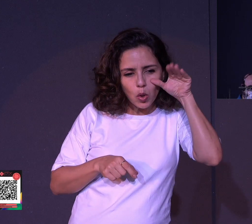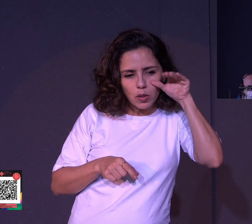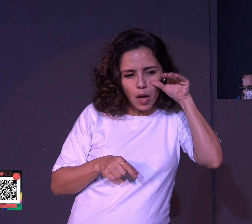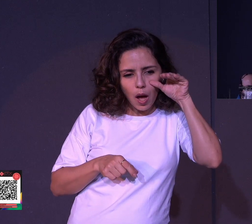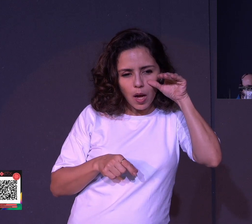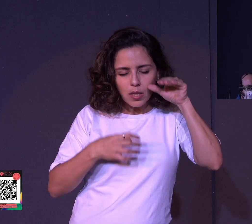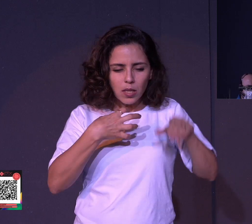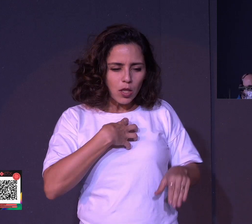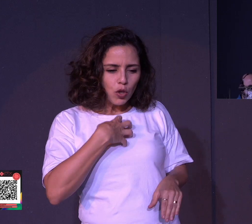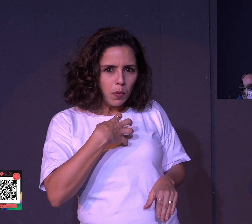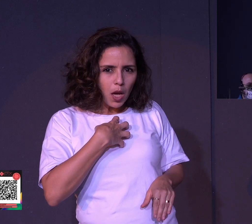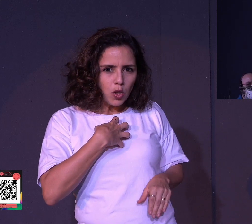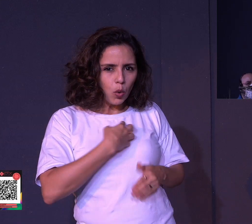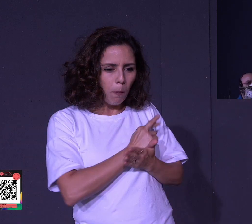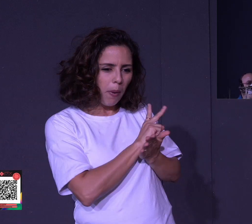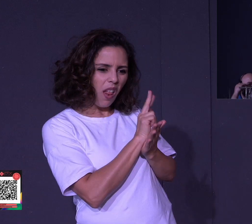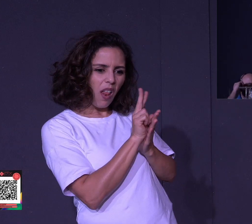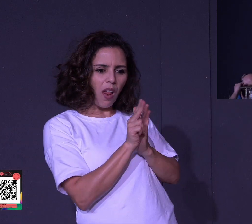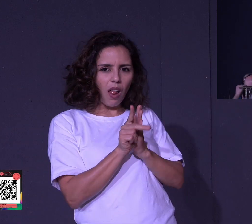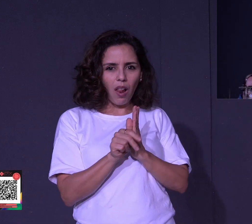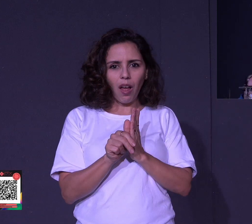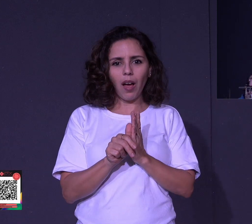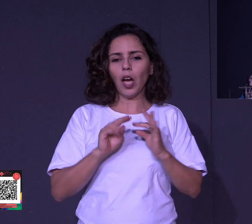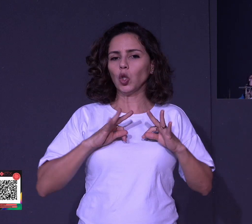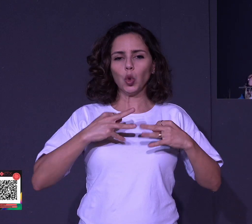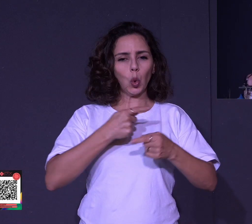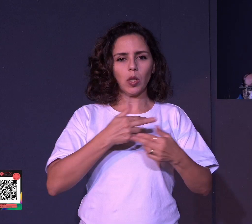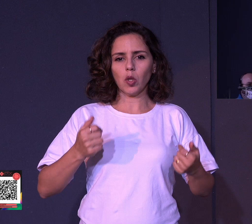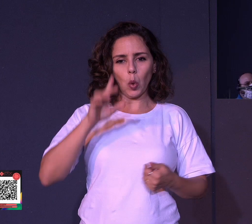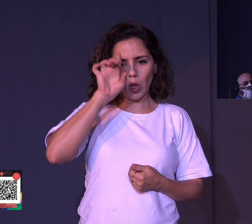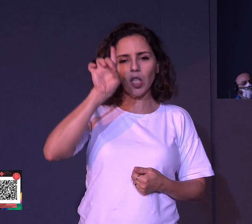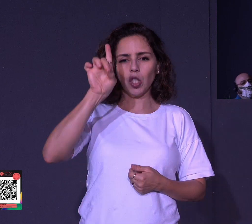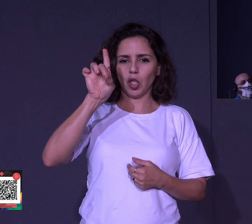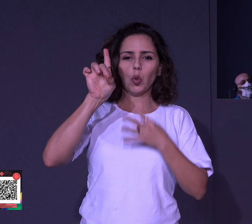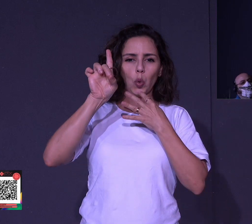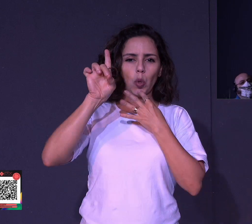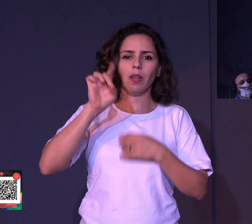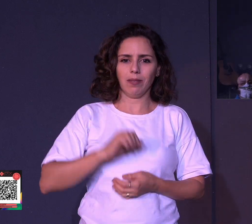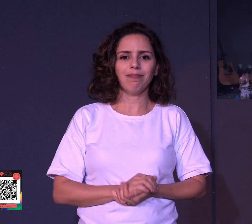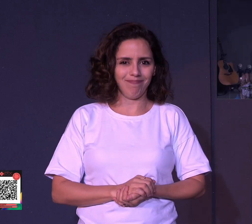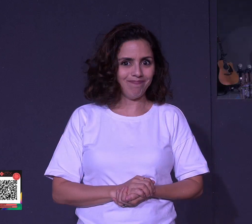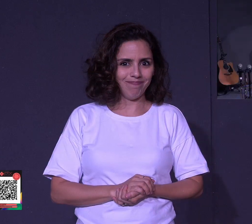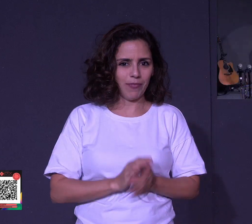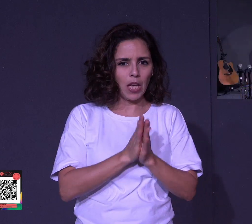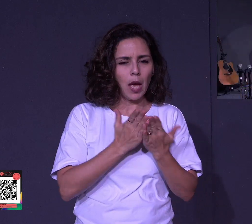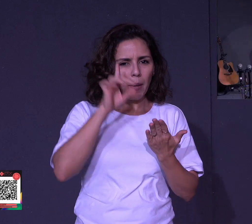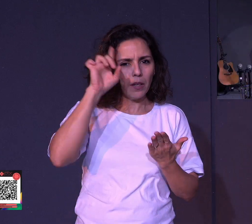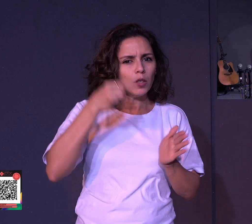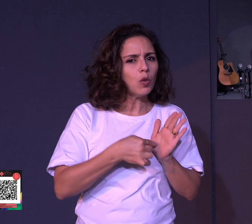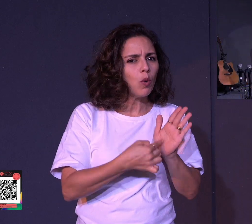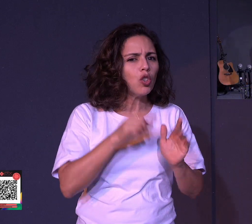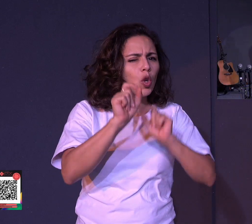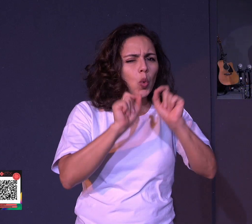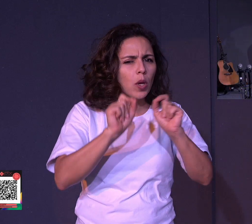assim: mas cada um é tentado quando atraído e seduzido por seu próprio desejo.